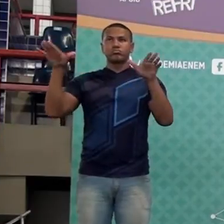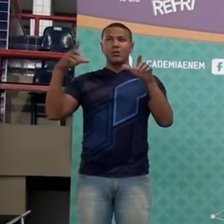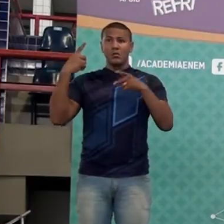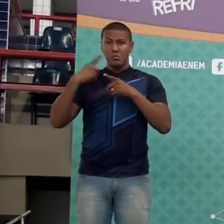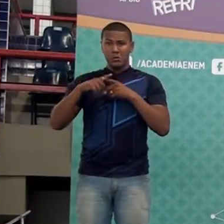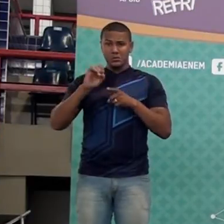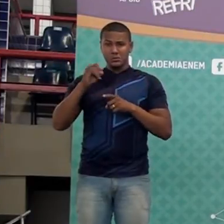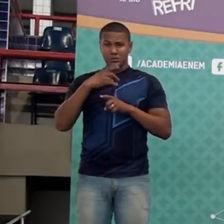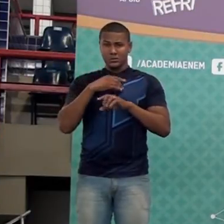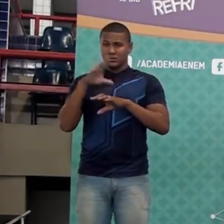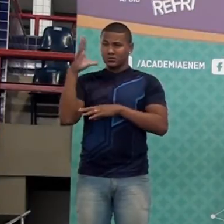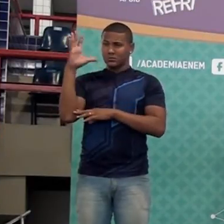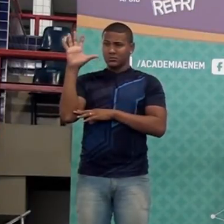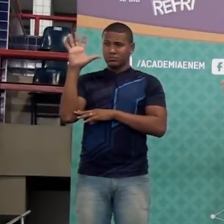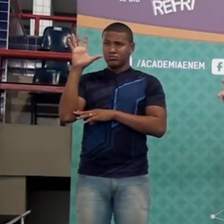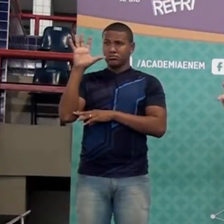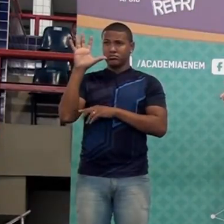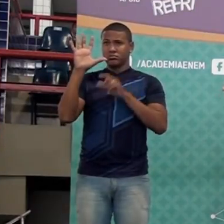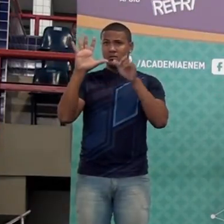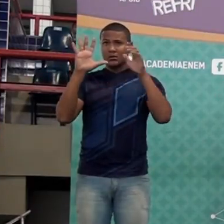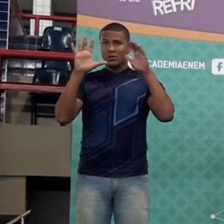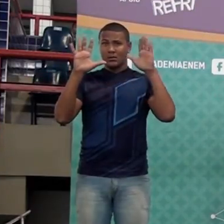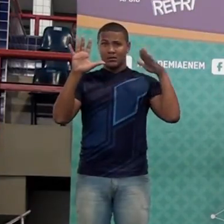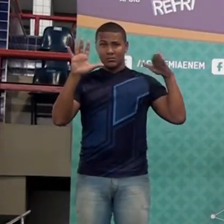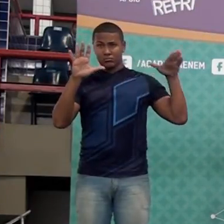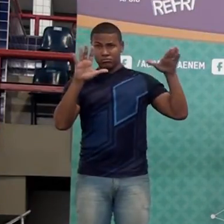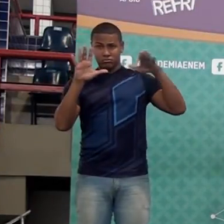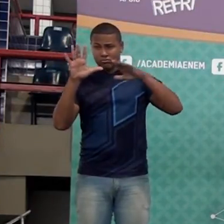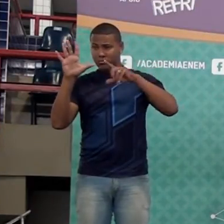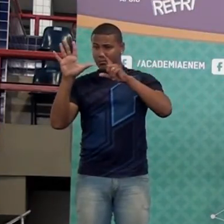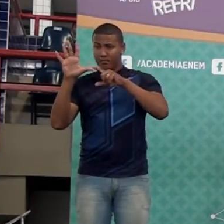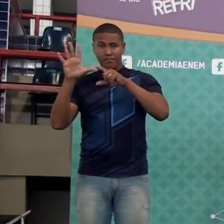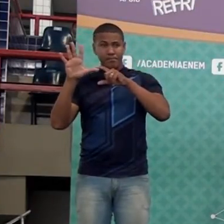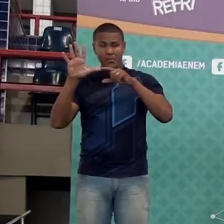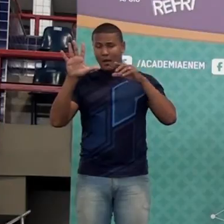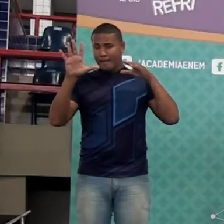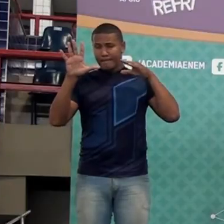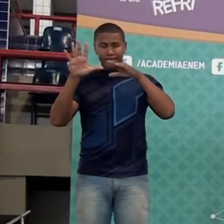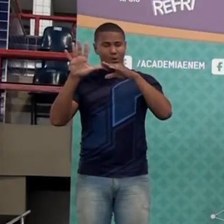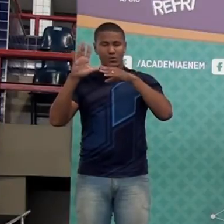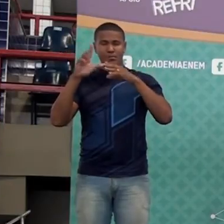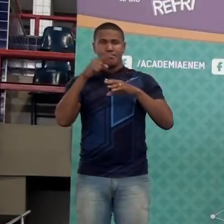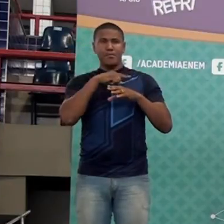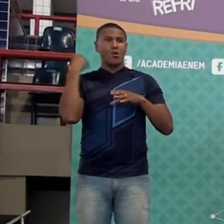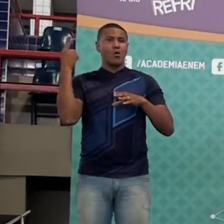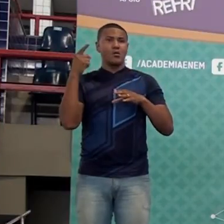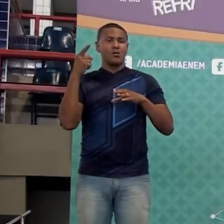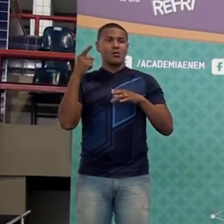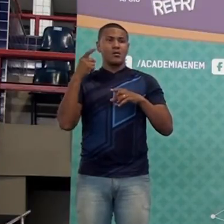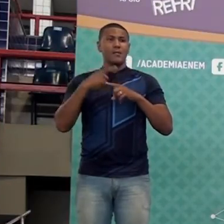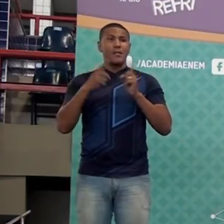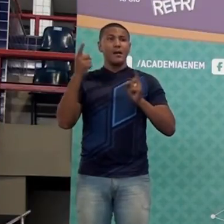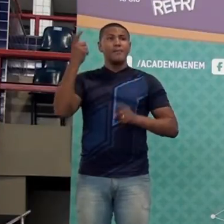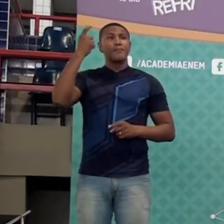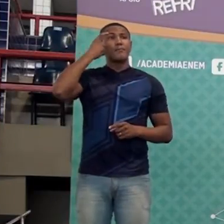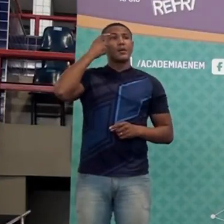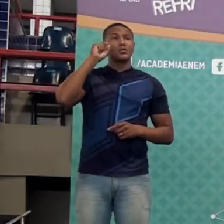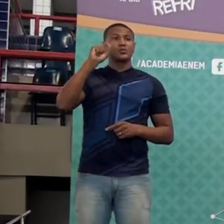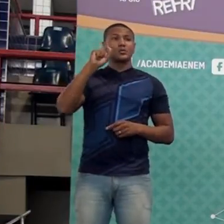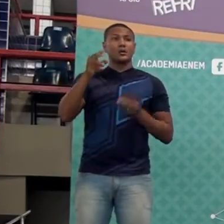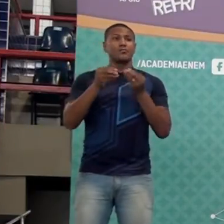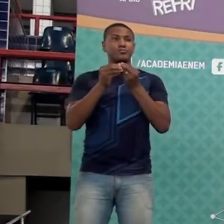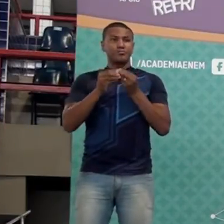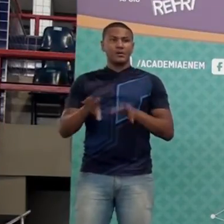bate no aerogerador dele, a ave morre, mas não é só isso. O cara pensa também no